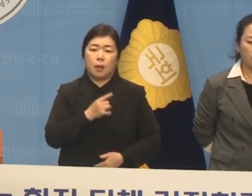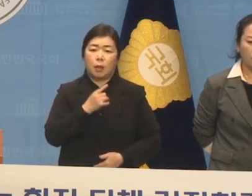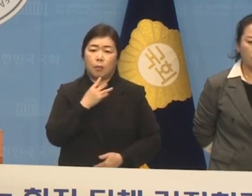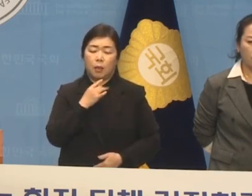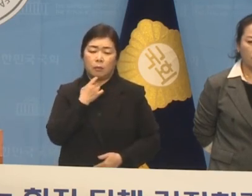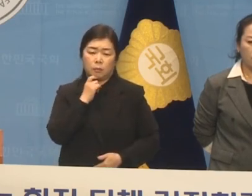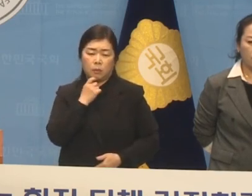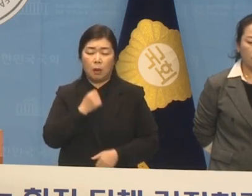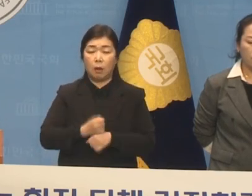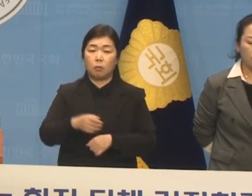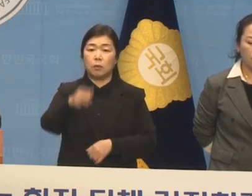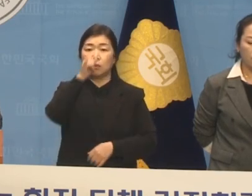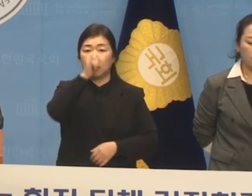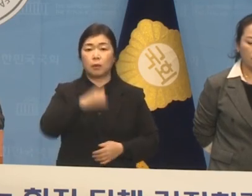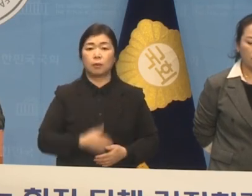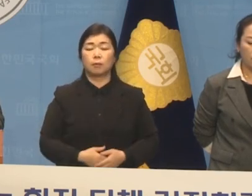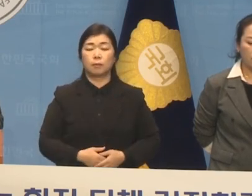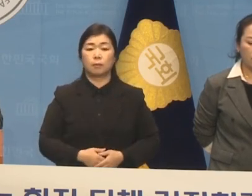하고 있습니다.